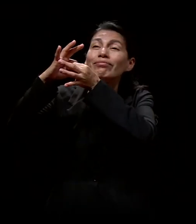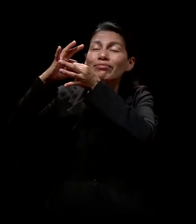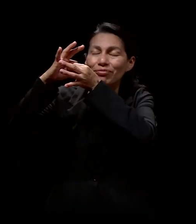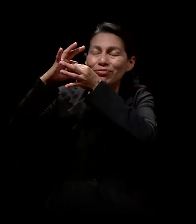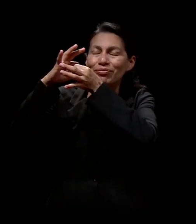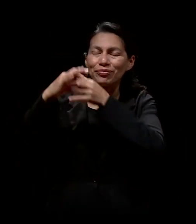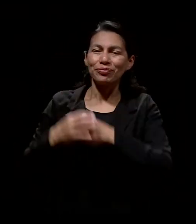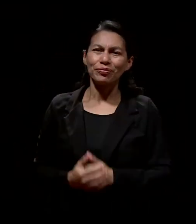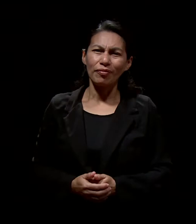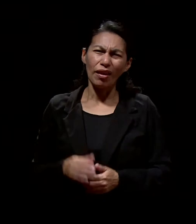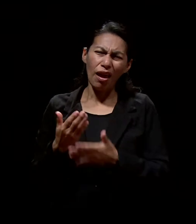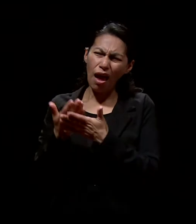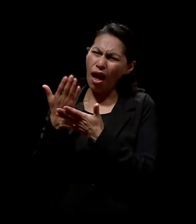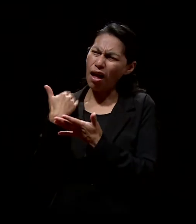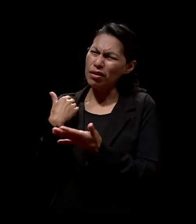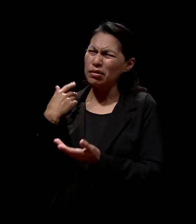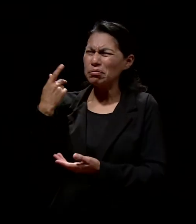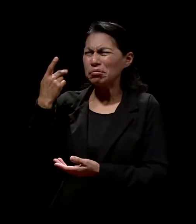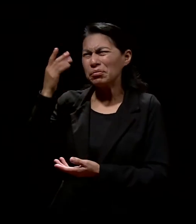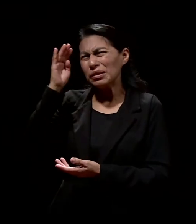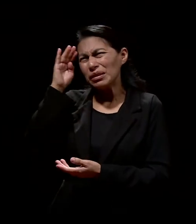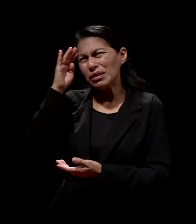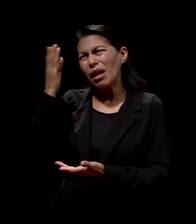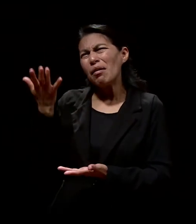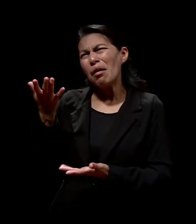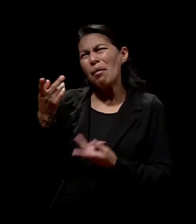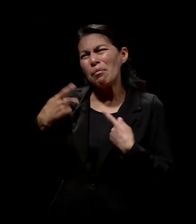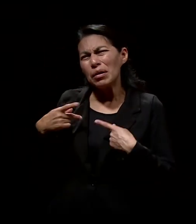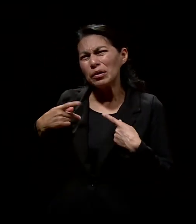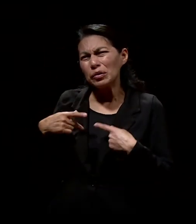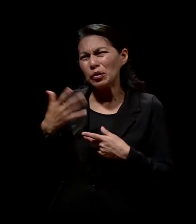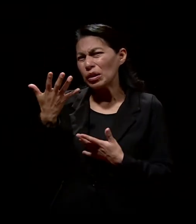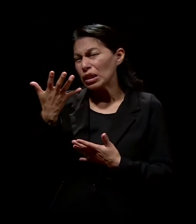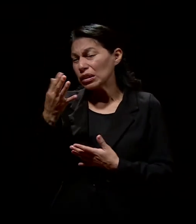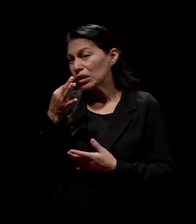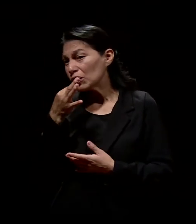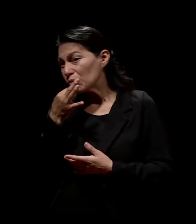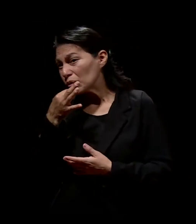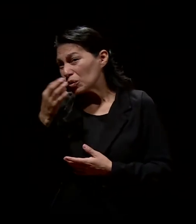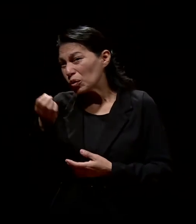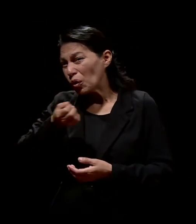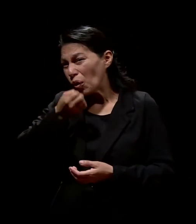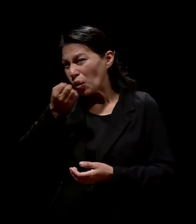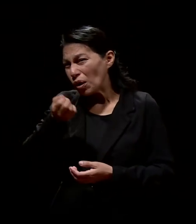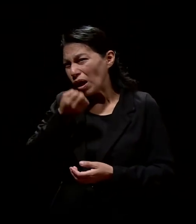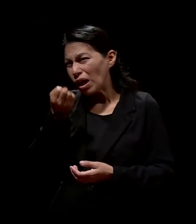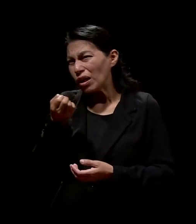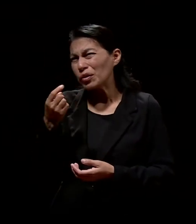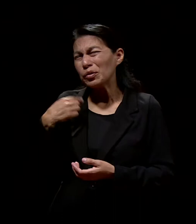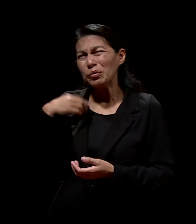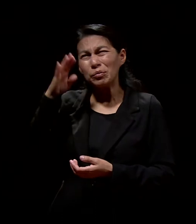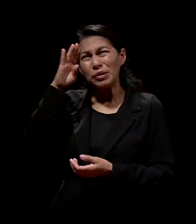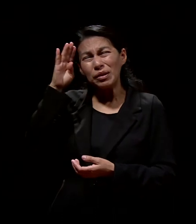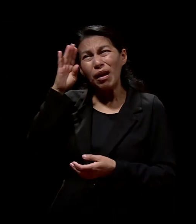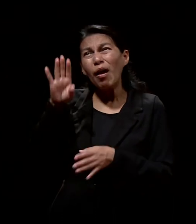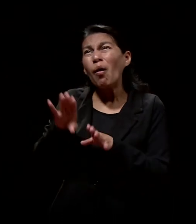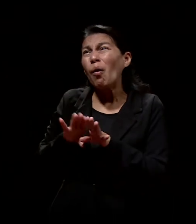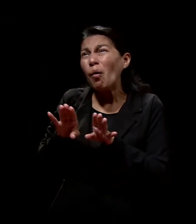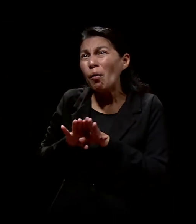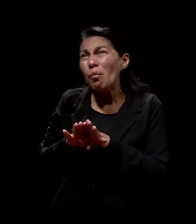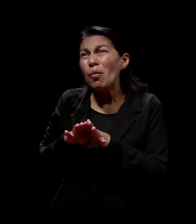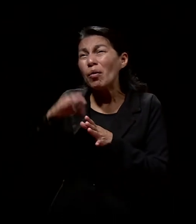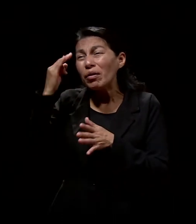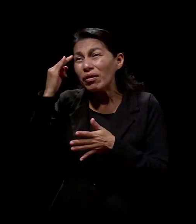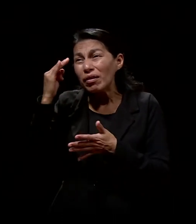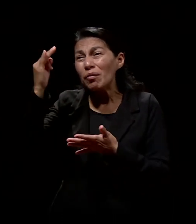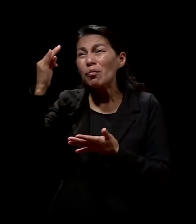Dios. Anteriormente yo me preguntaba cómo muchas personas podían tardar más de 5 minutos orando. Y yo decía, ¿cómo